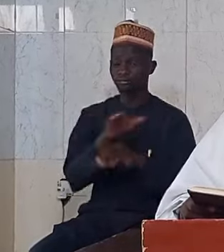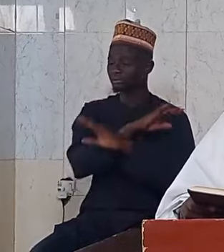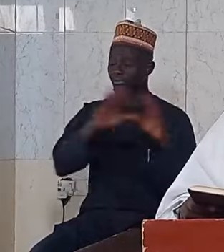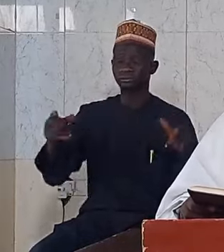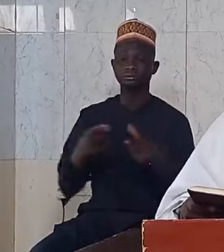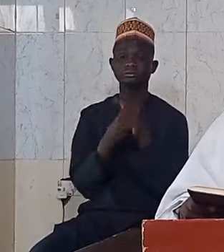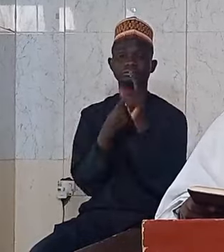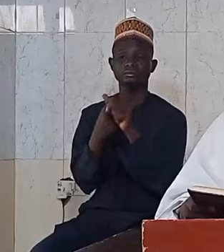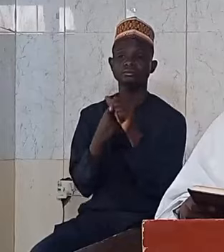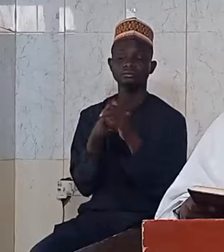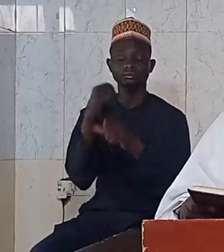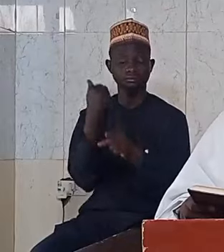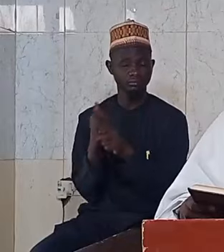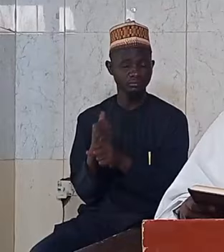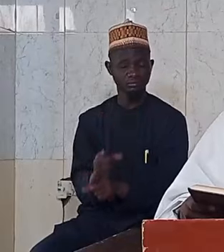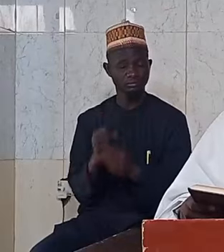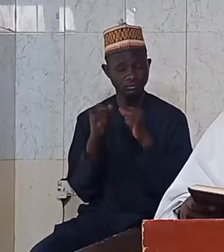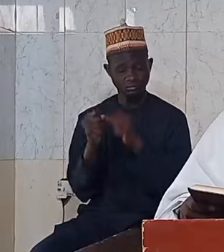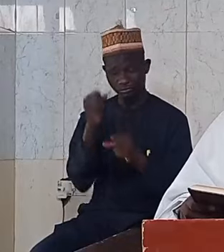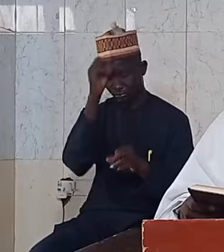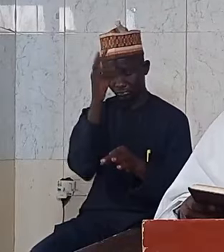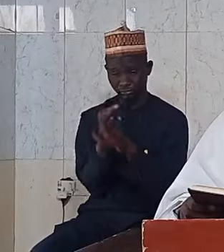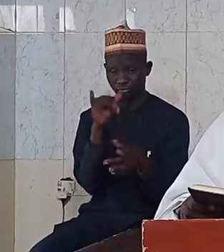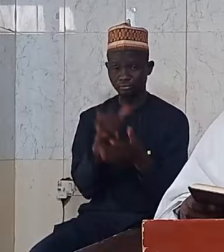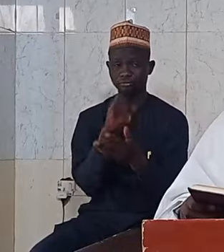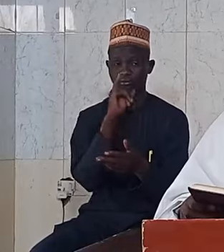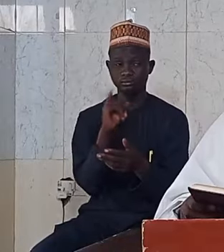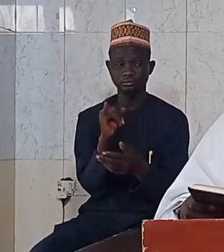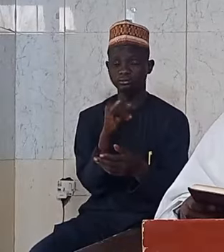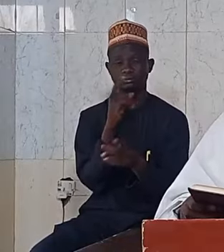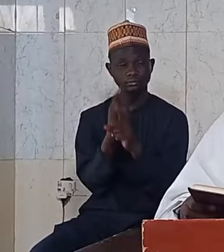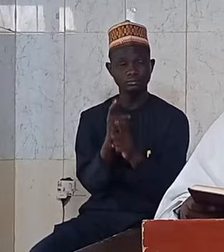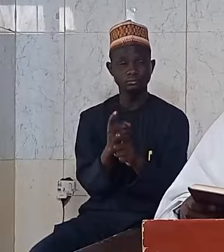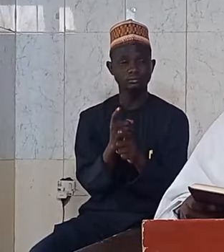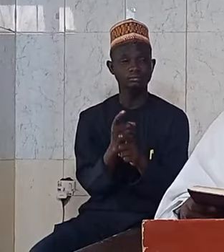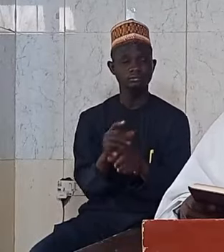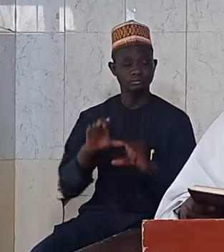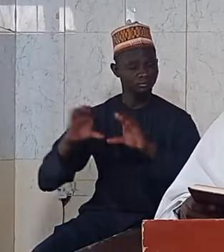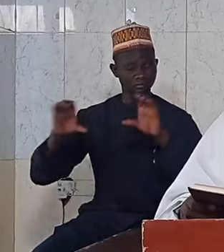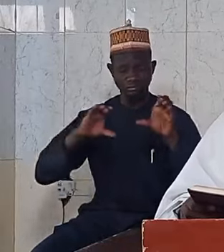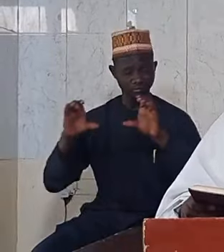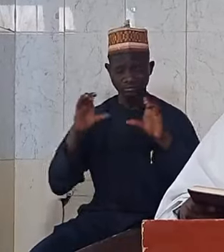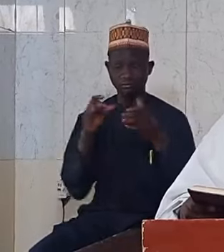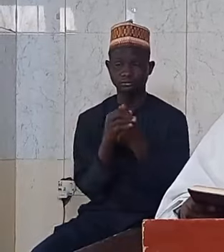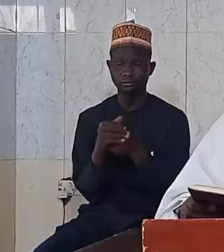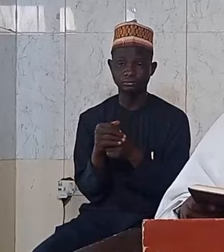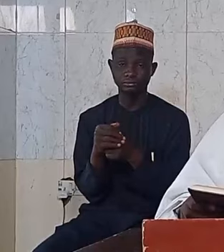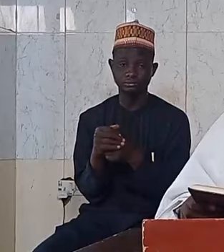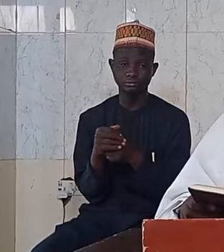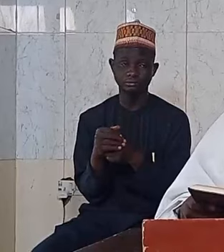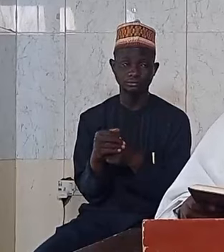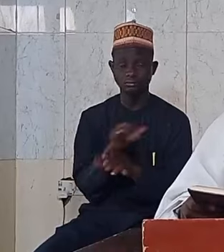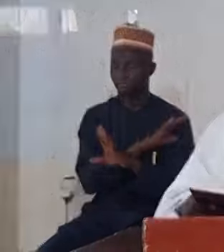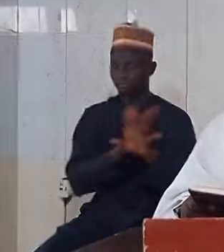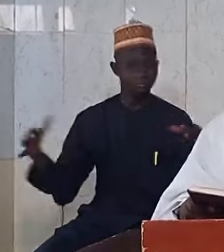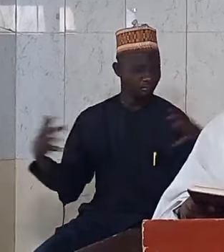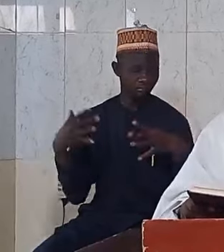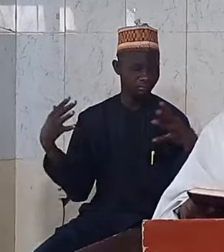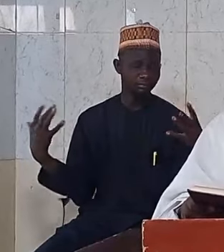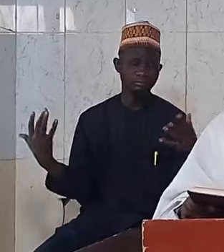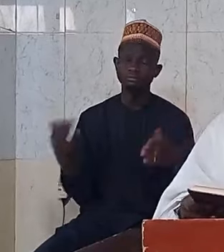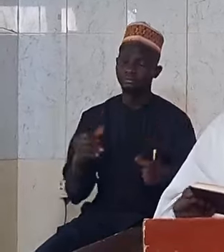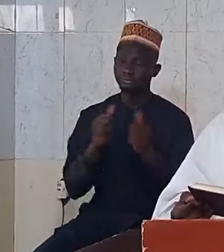gudu ka samu karsashi shine nashati activity activeness yawa idan mu baka tsoro